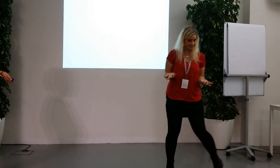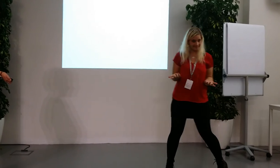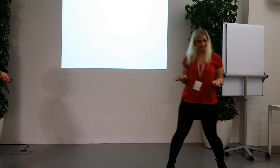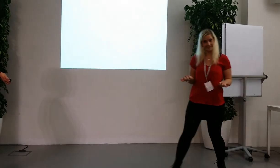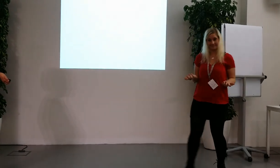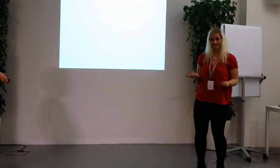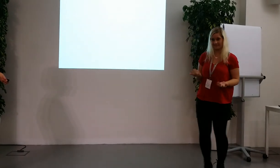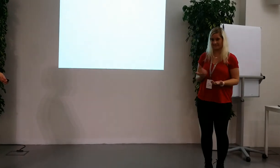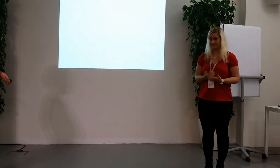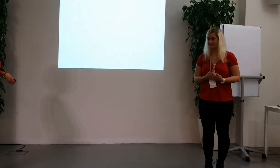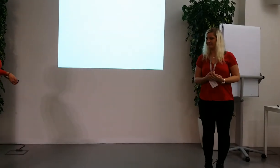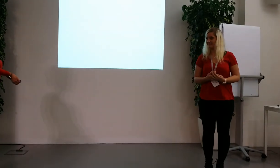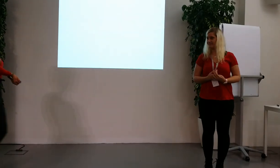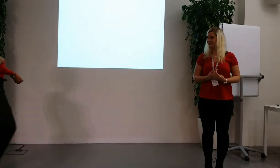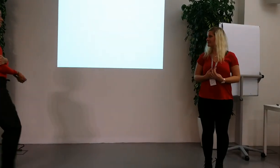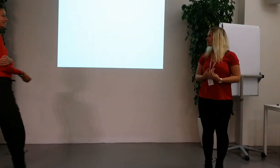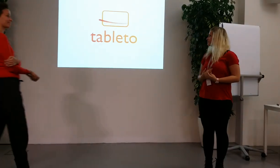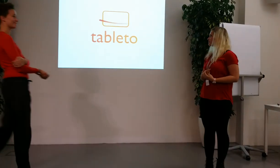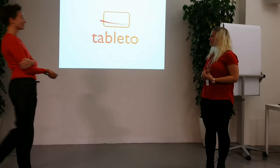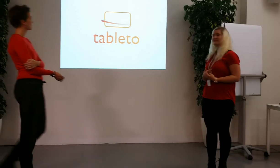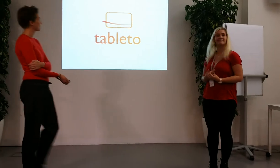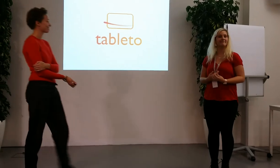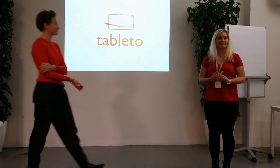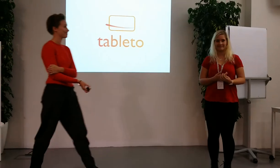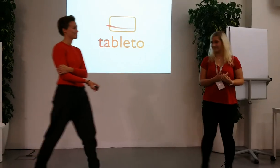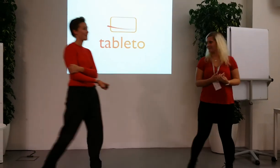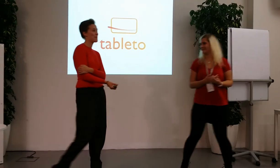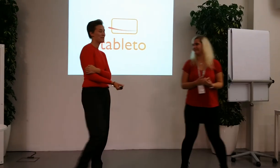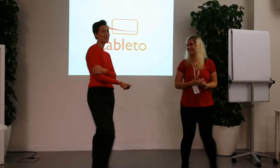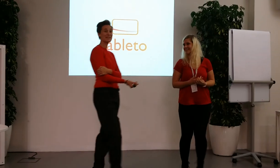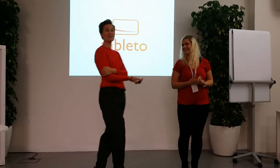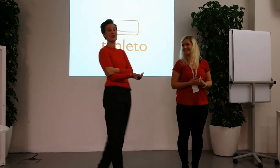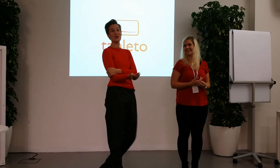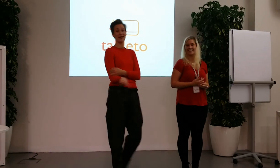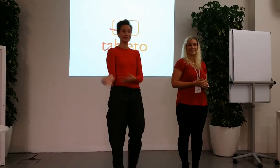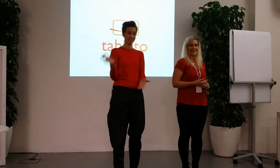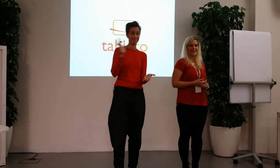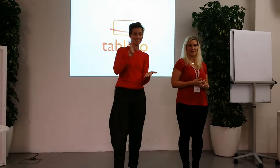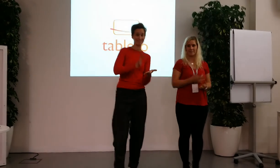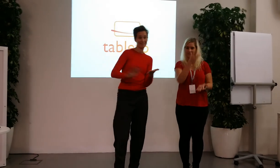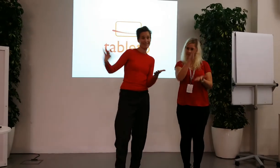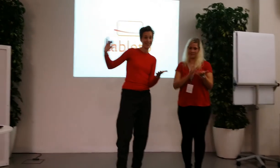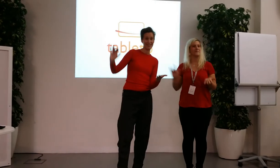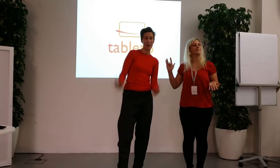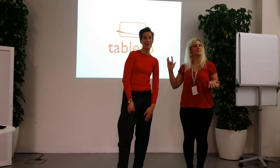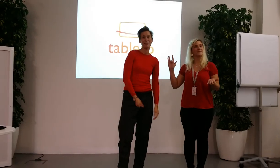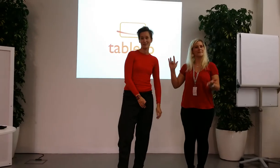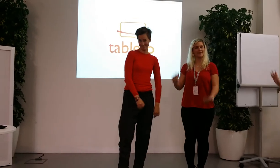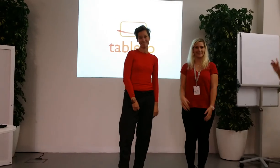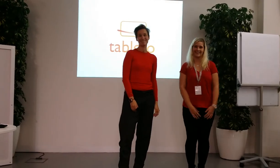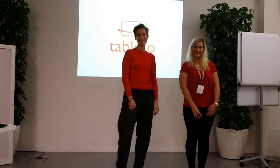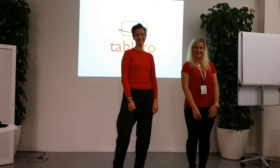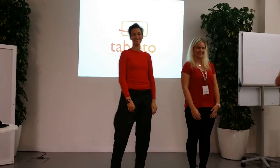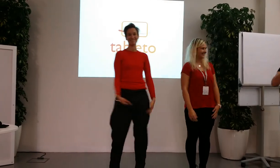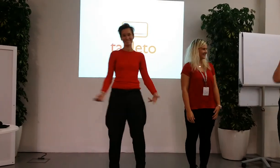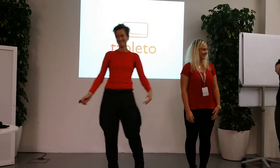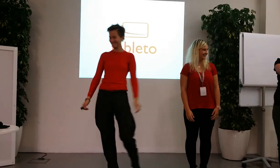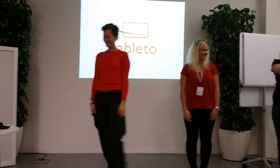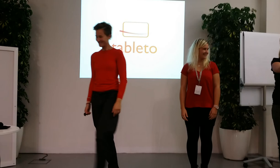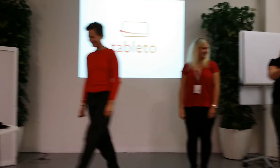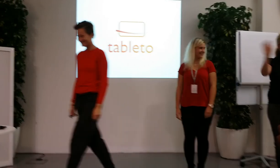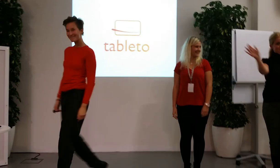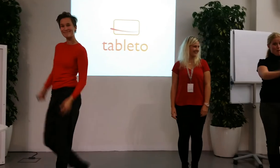tolik péče jim věnují. Jinak jsme řešili tableto.